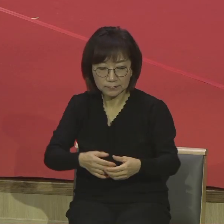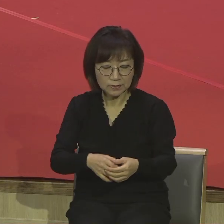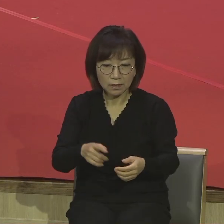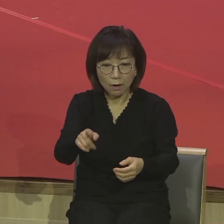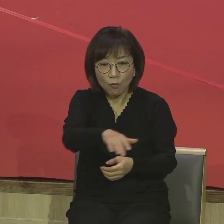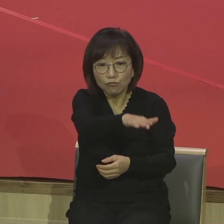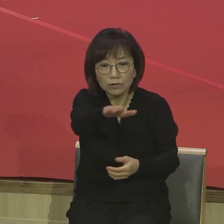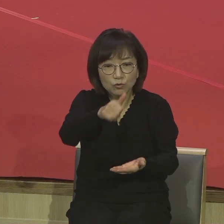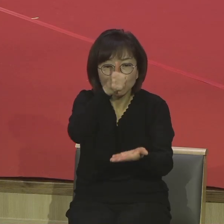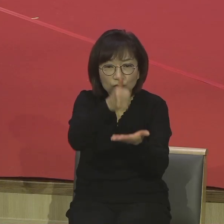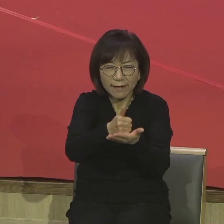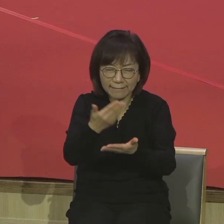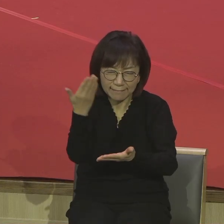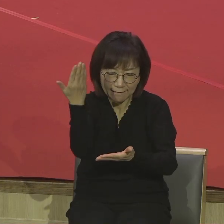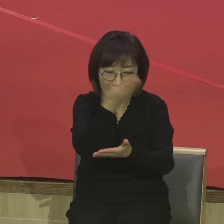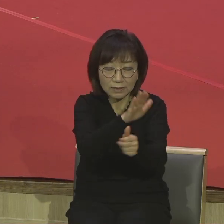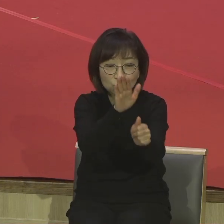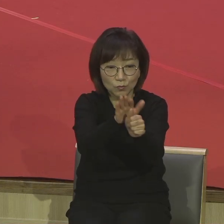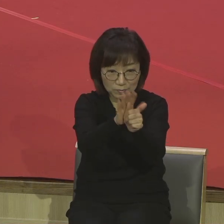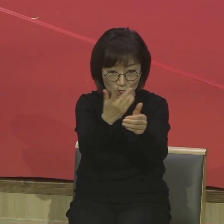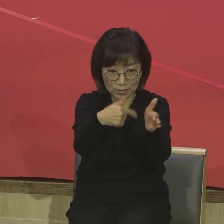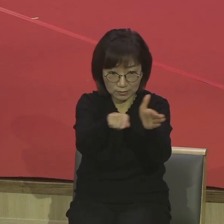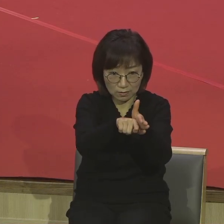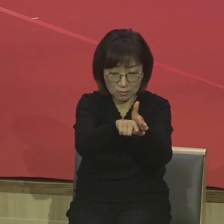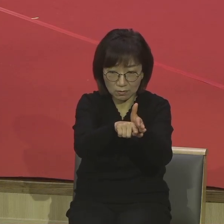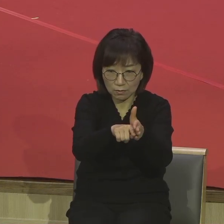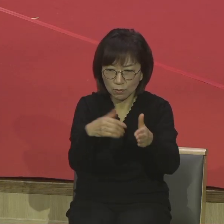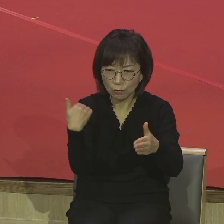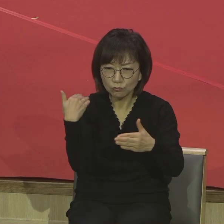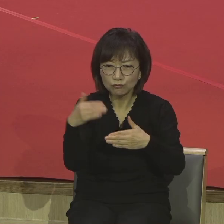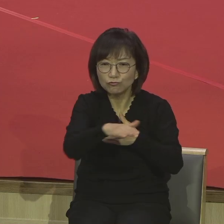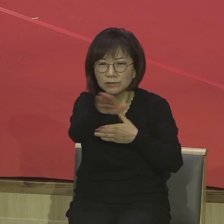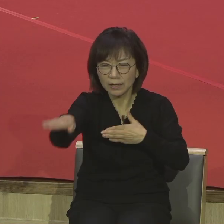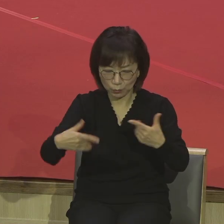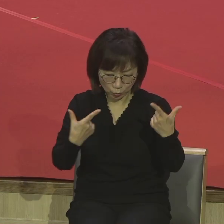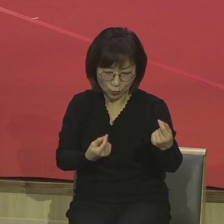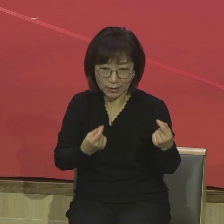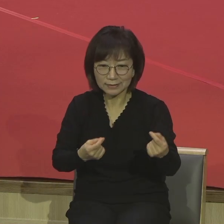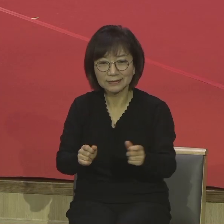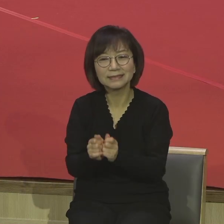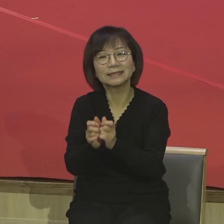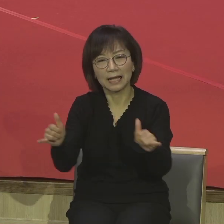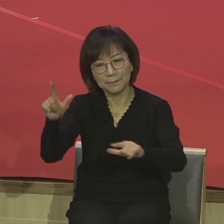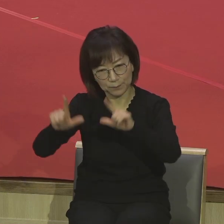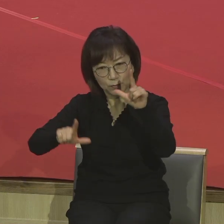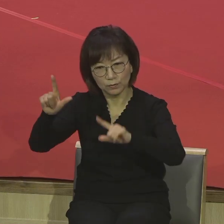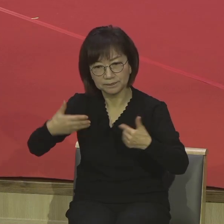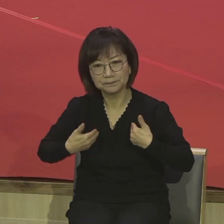하기 때문에 인간이 되어야 돼요. 인간이 되어야 돼요.